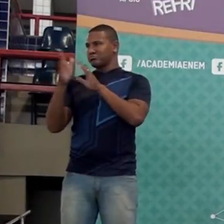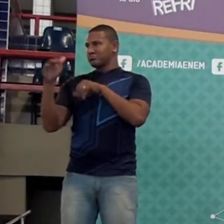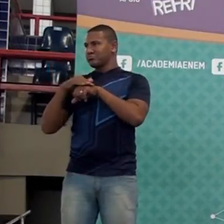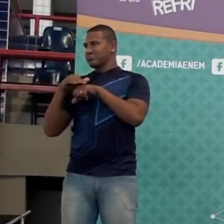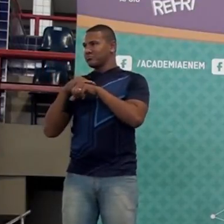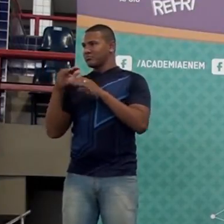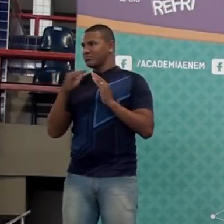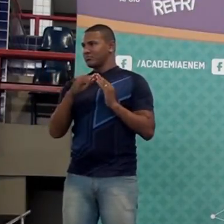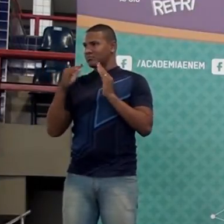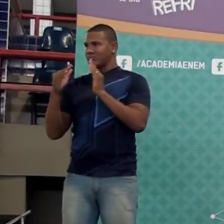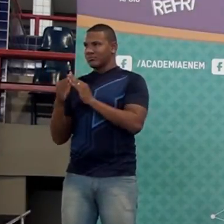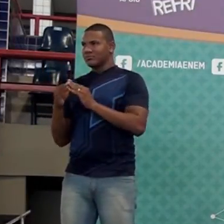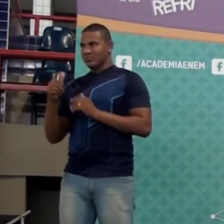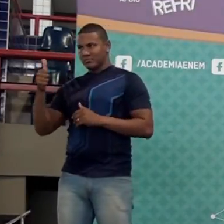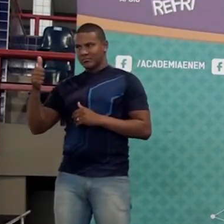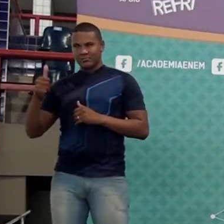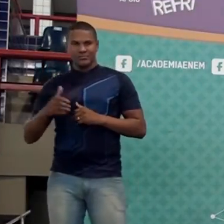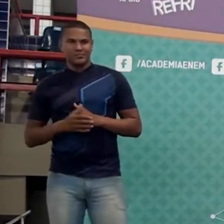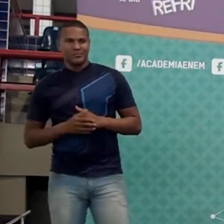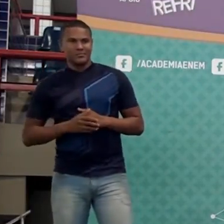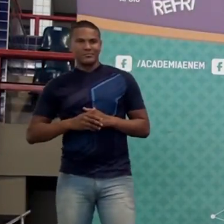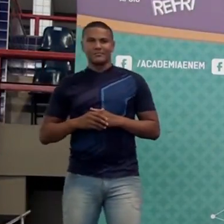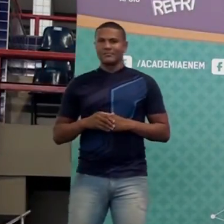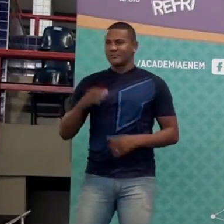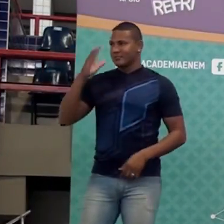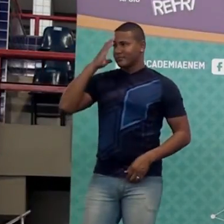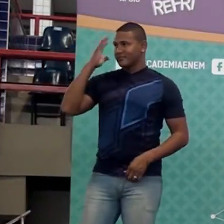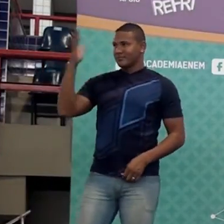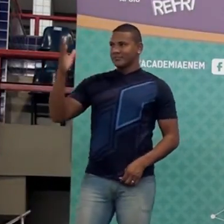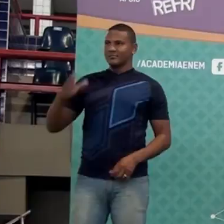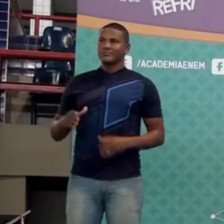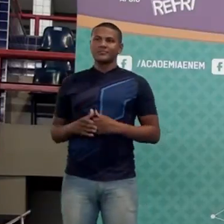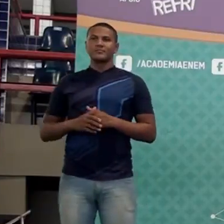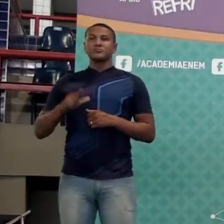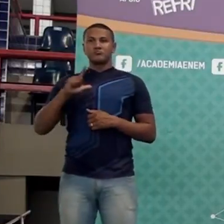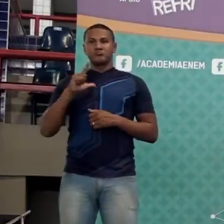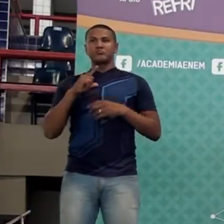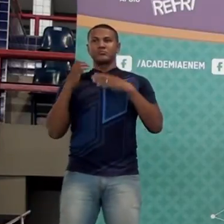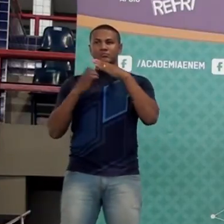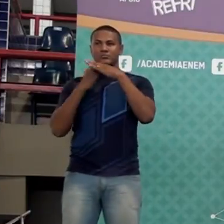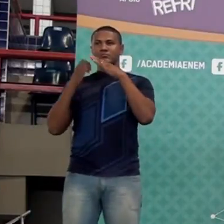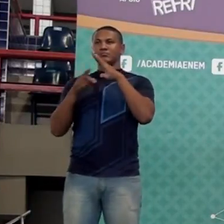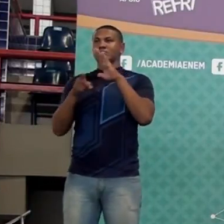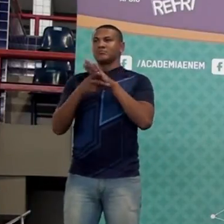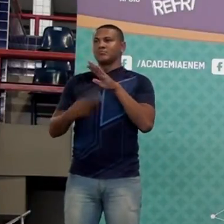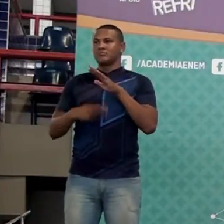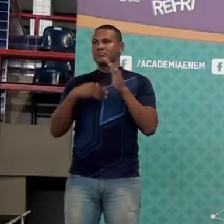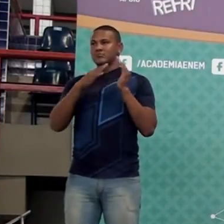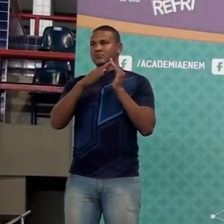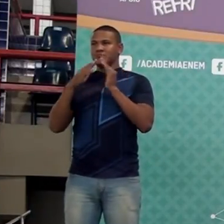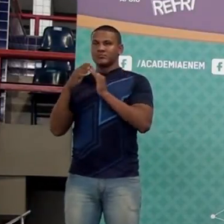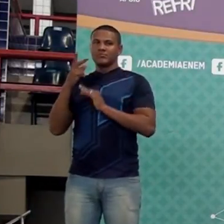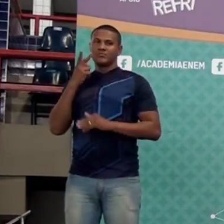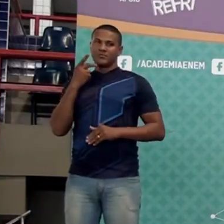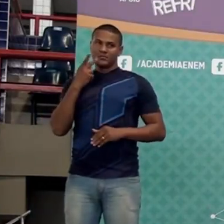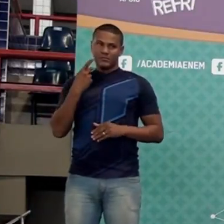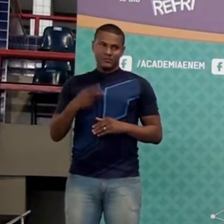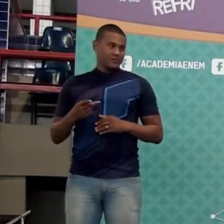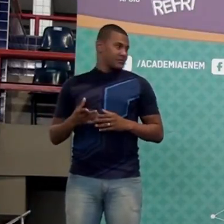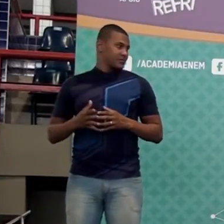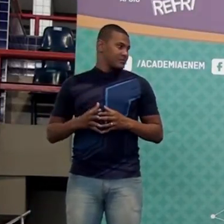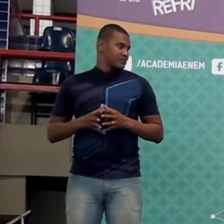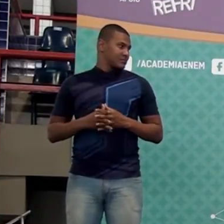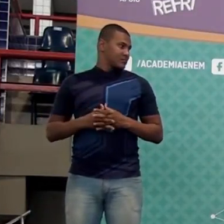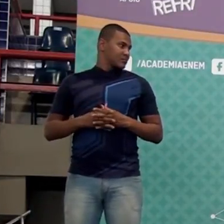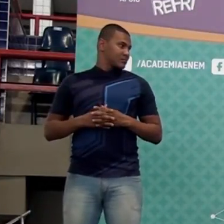Israel não perdeu um momento aqui. Valeu, seu Israel. Obrigado, viu? Então já tem empresa já comercializando em Fortaleza, tá?